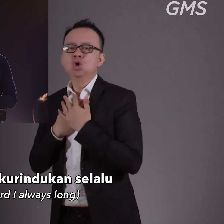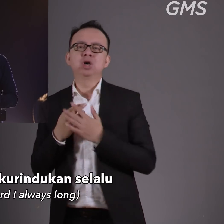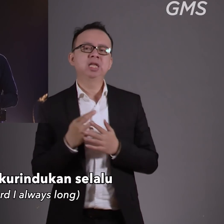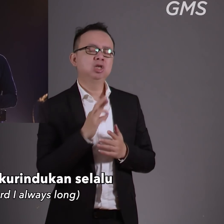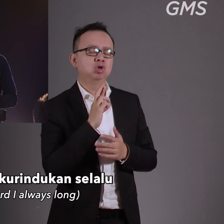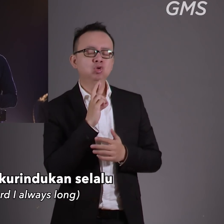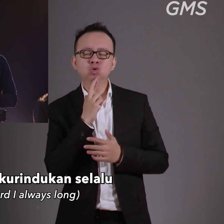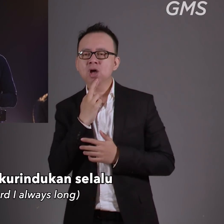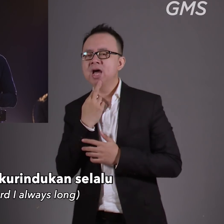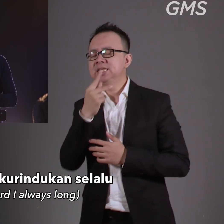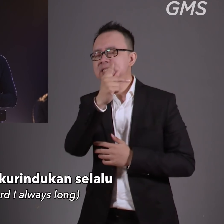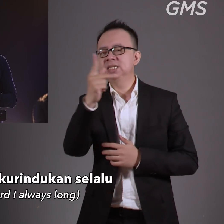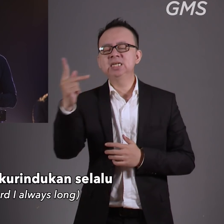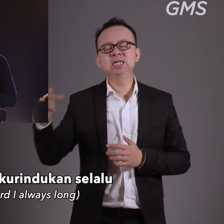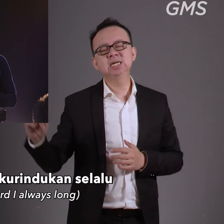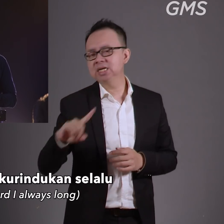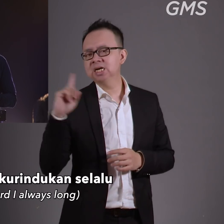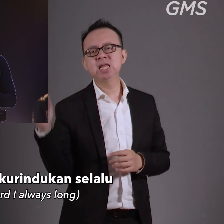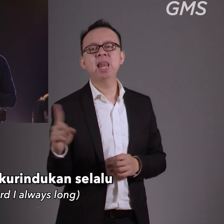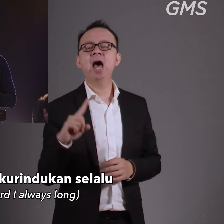Tuhanku, rindukan